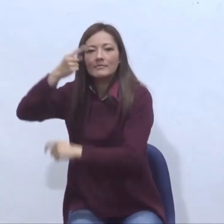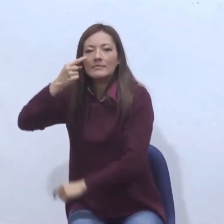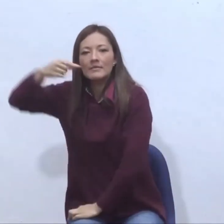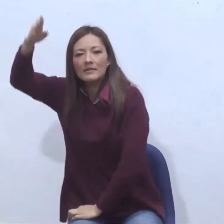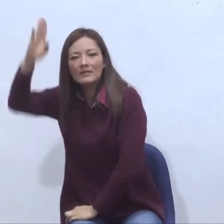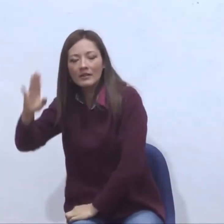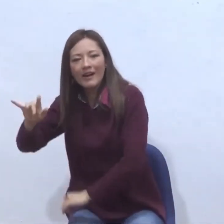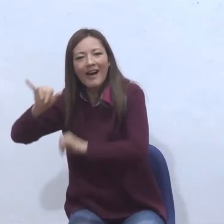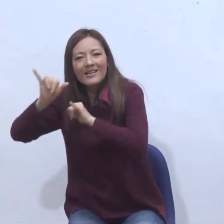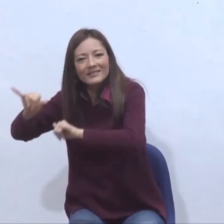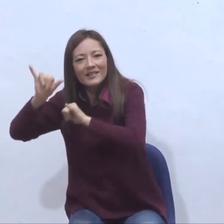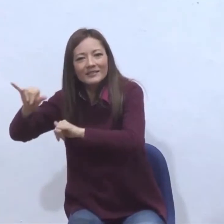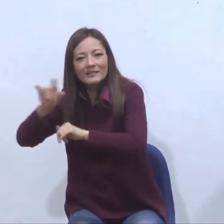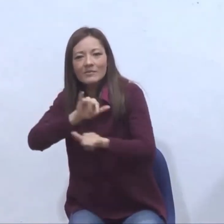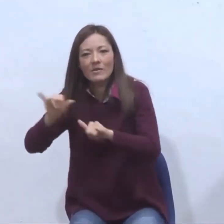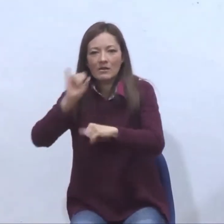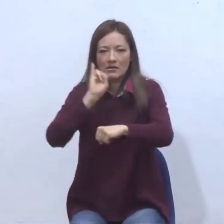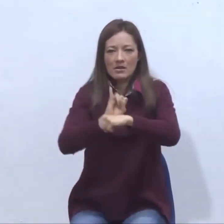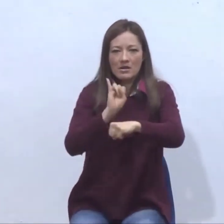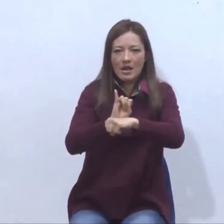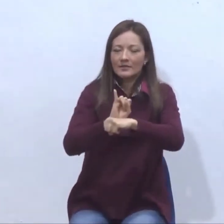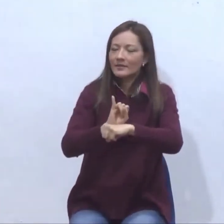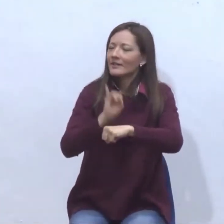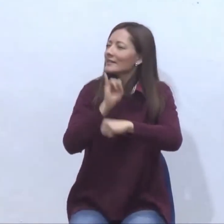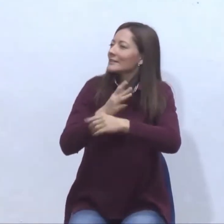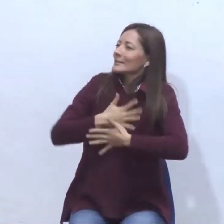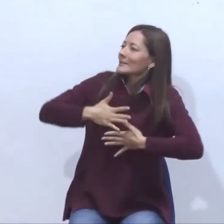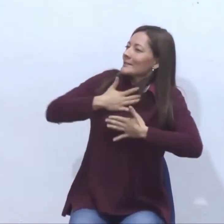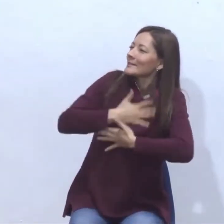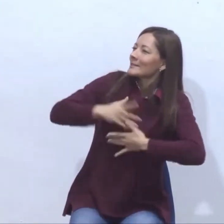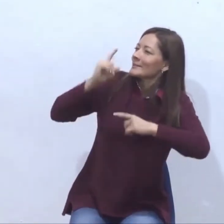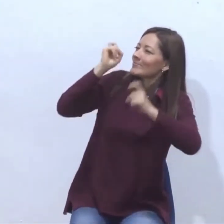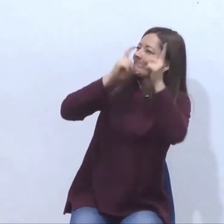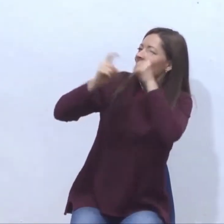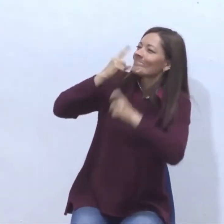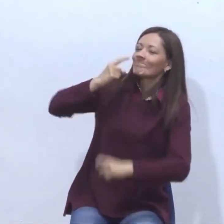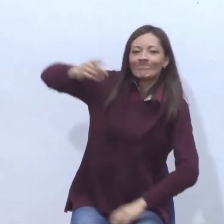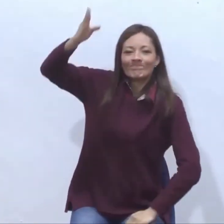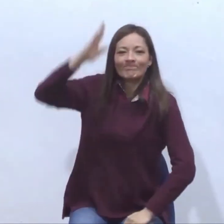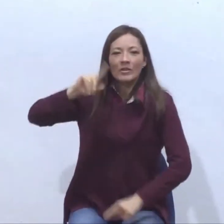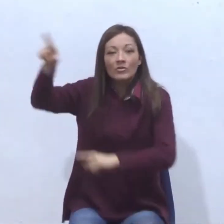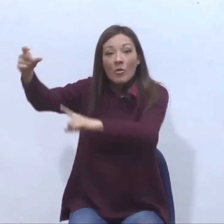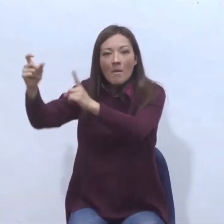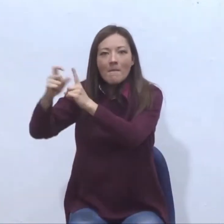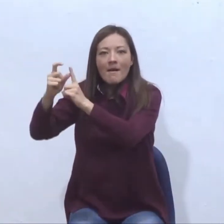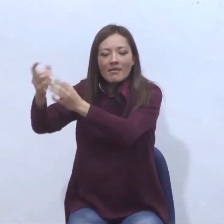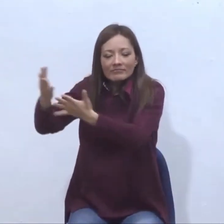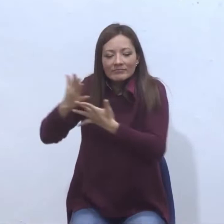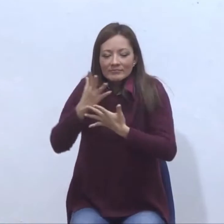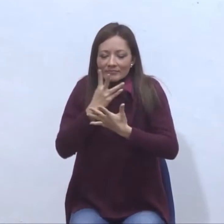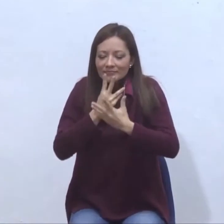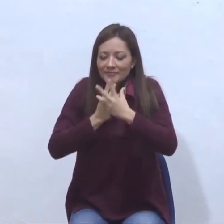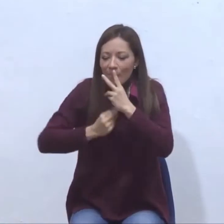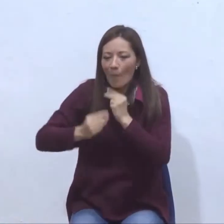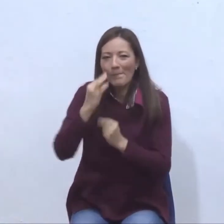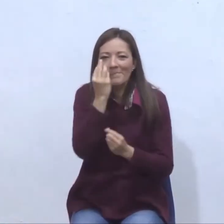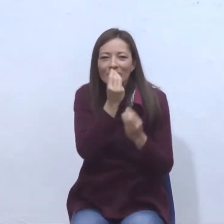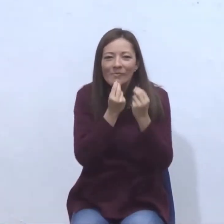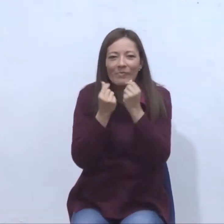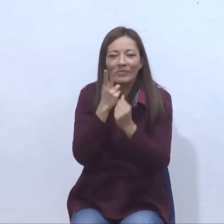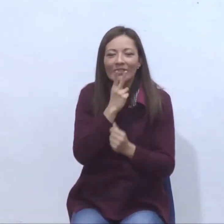Padre. Así es la iglesia, la que se deleita en los pensamientos del Padre. Su palabra es como miel a nuestra boca.